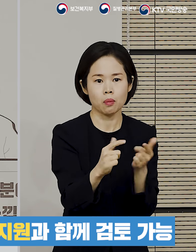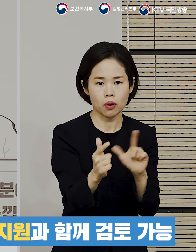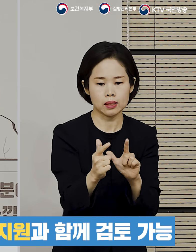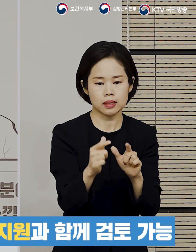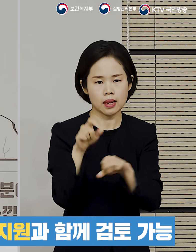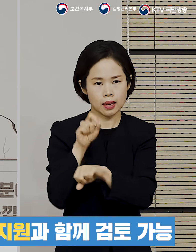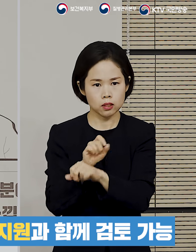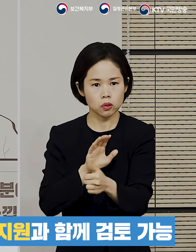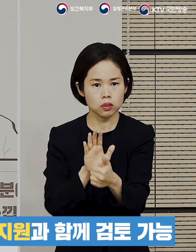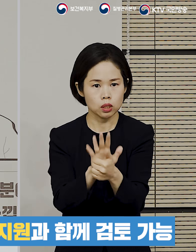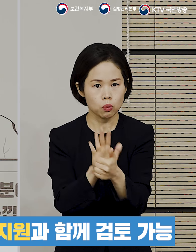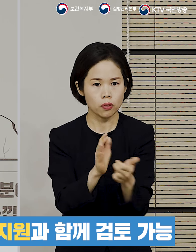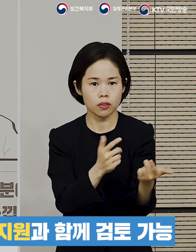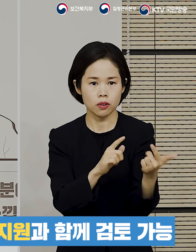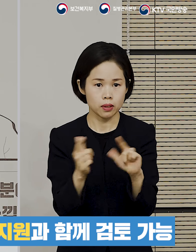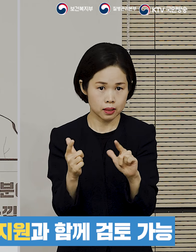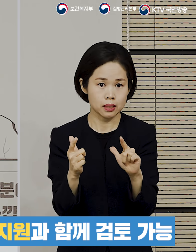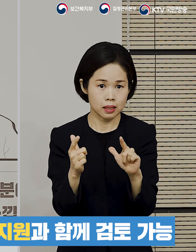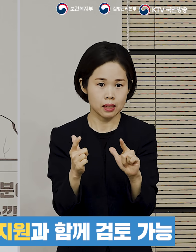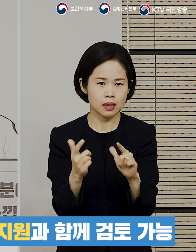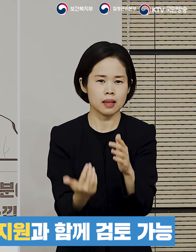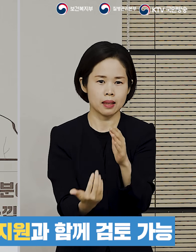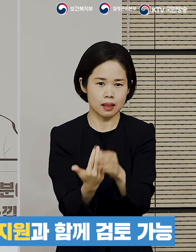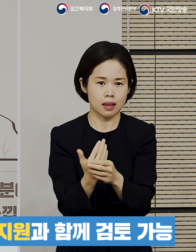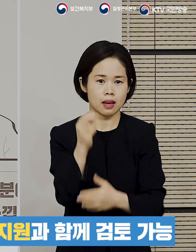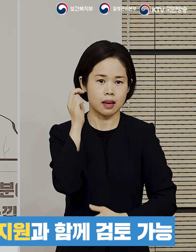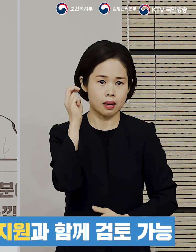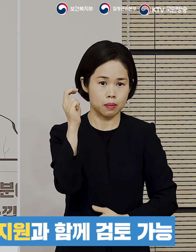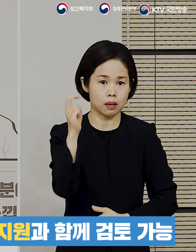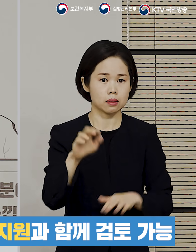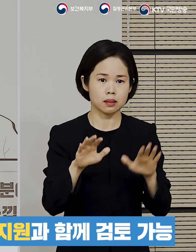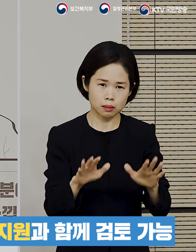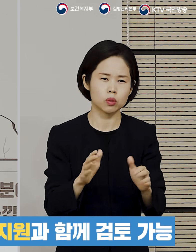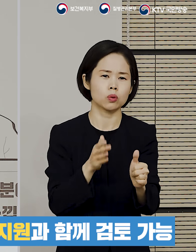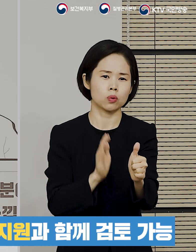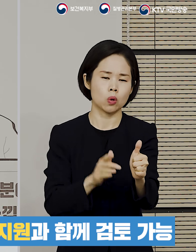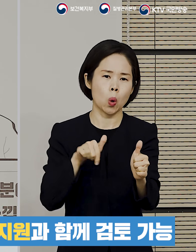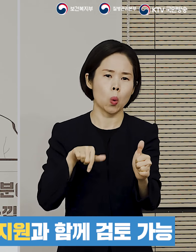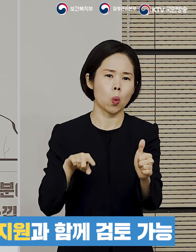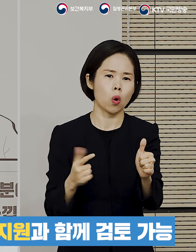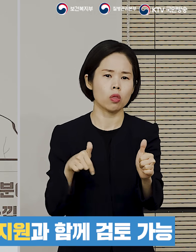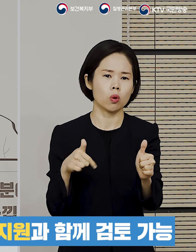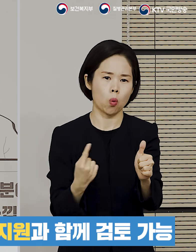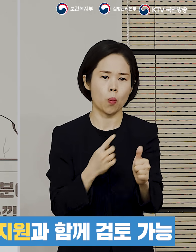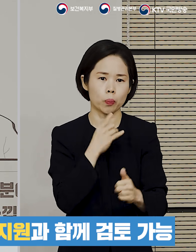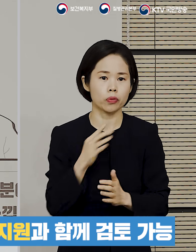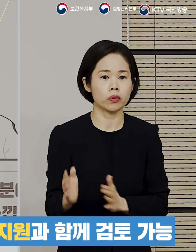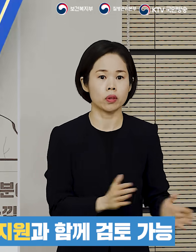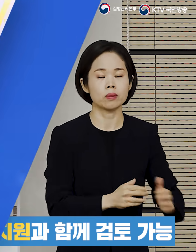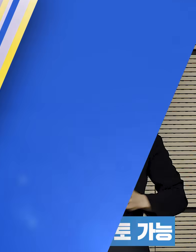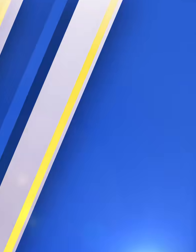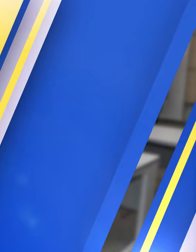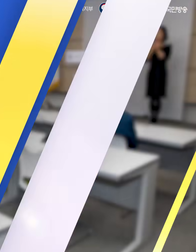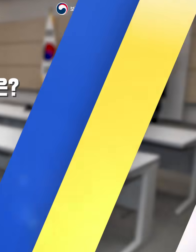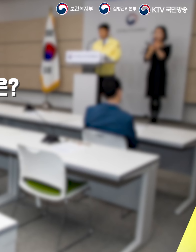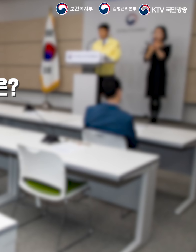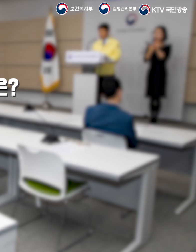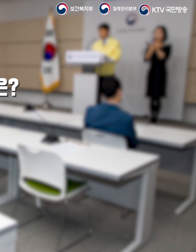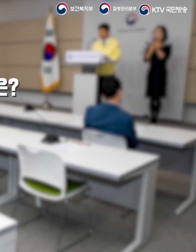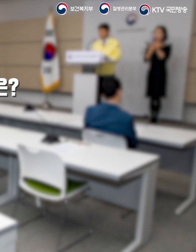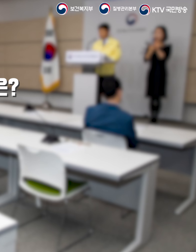걸맞는 권한과 사회적, 행정적 지원이 같이 따라가면서 검토될 수 있는 내용이라고 생각을 합니다.